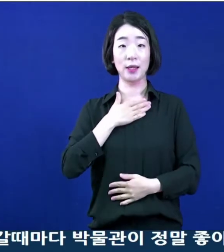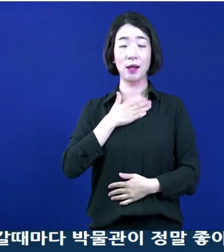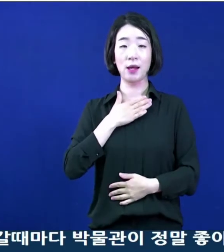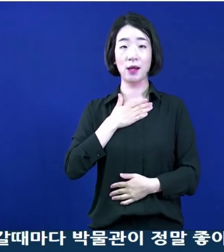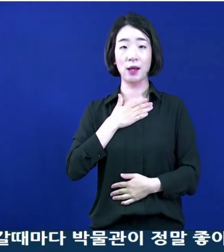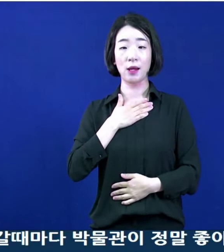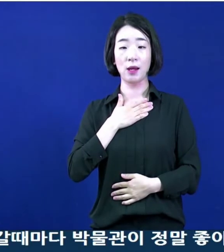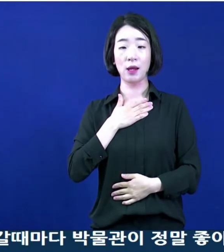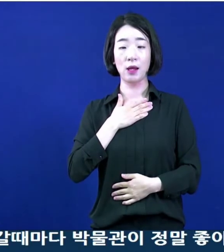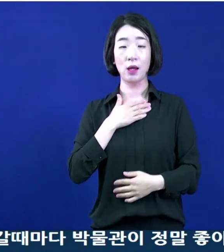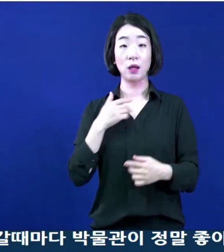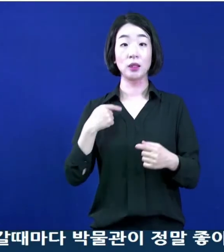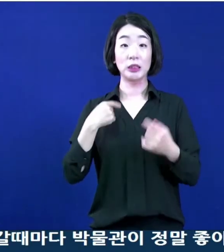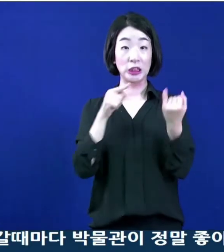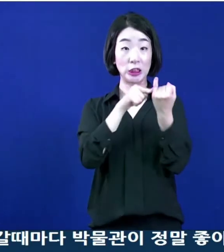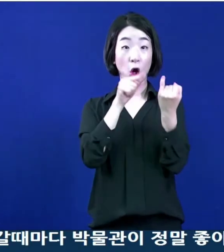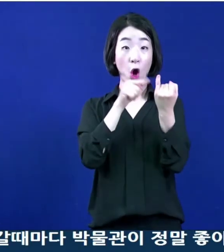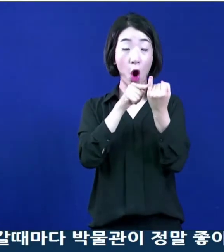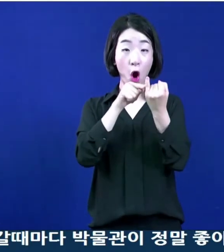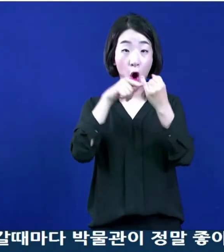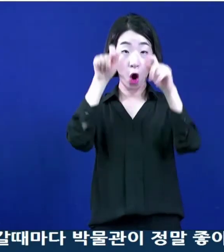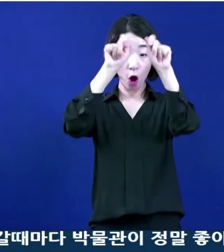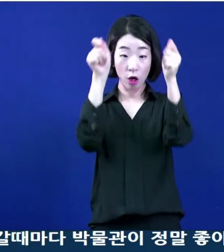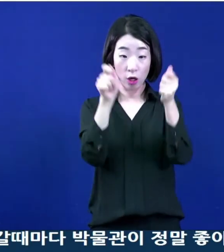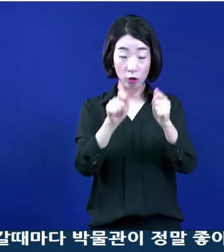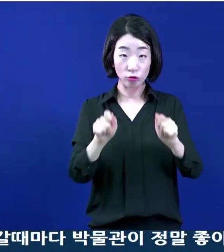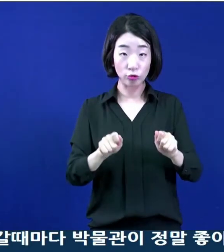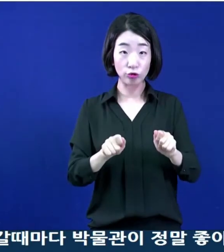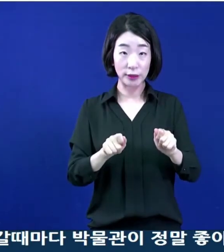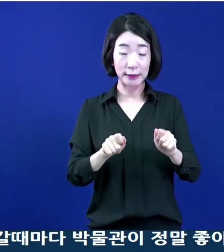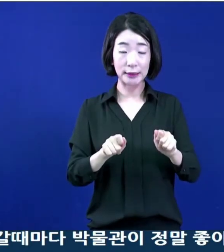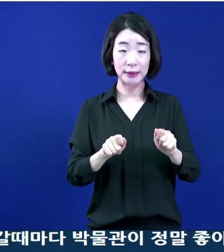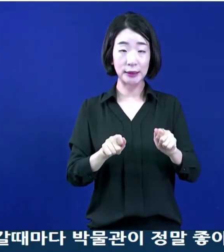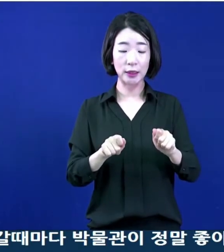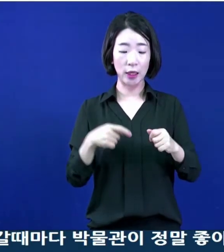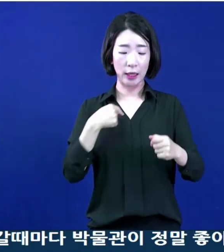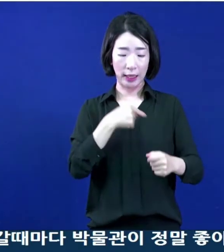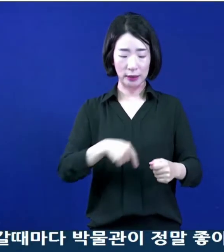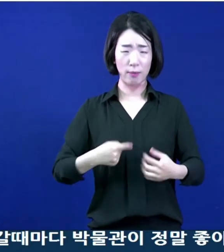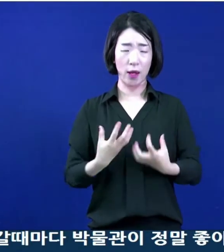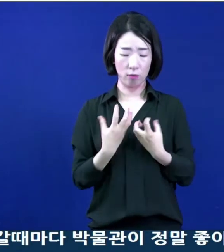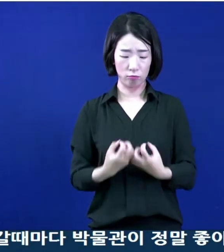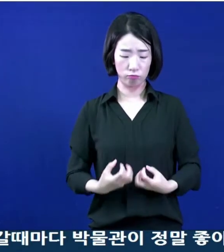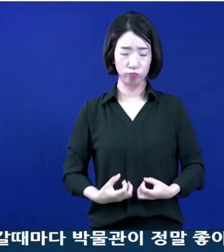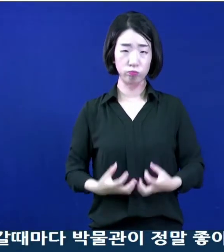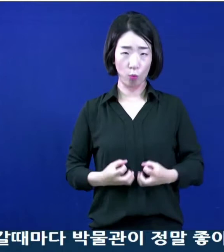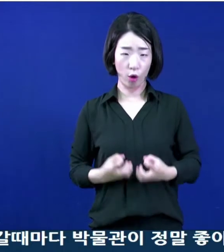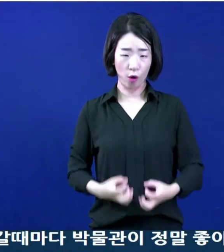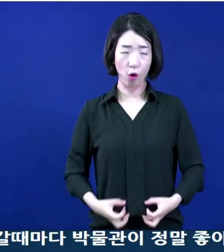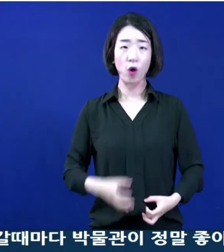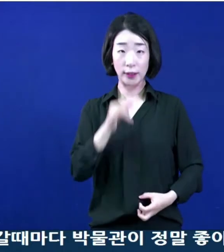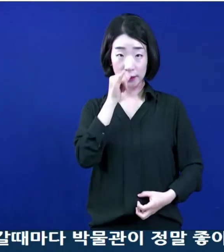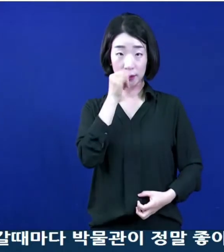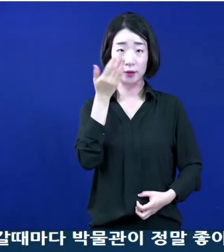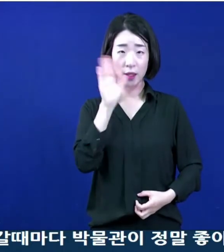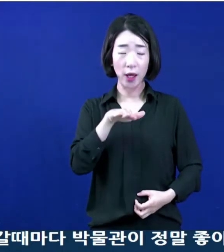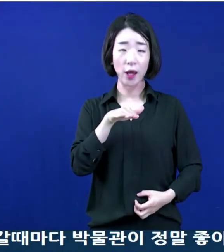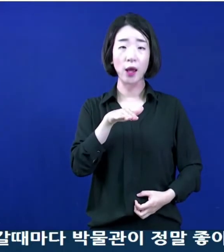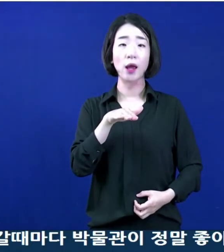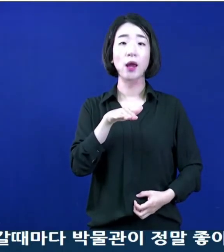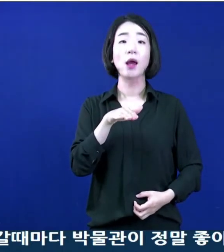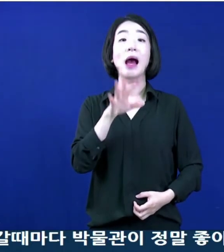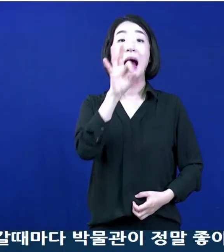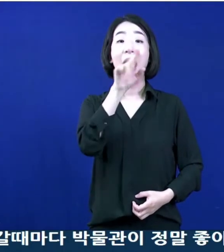이 가슴에 뭐가 주렁주렁 달려 있는 이 우상 덩어리 여신은 사실은